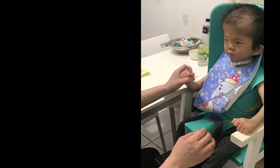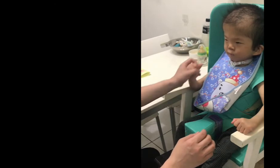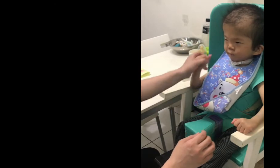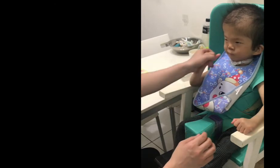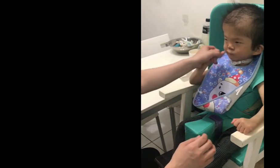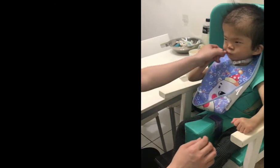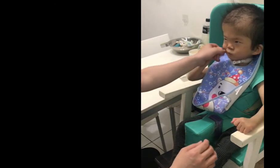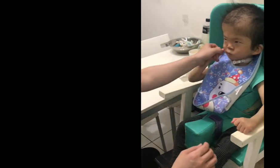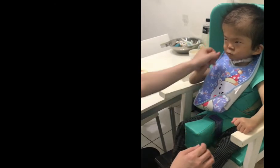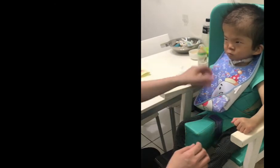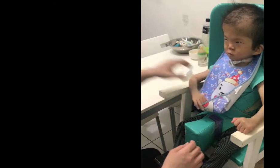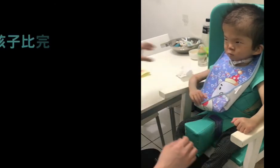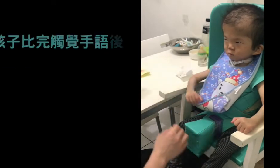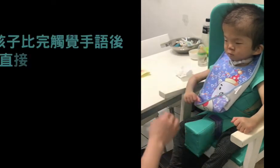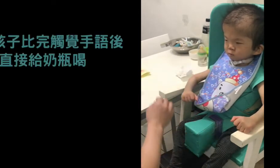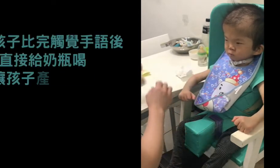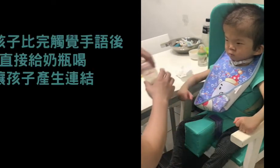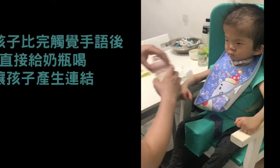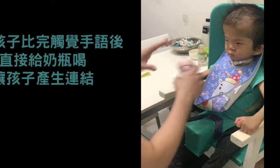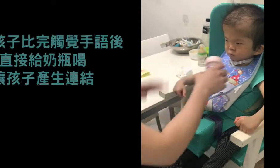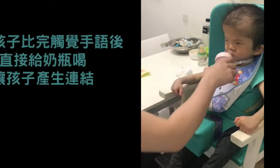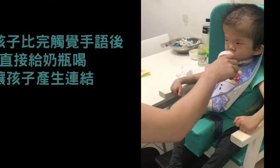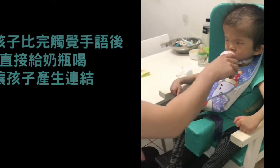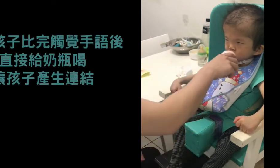喝喝， 好喝， 好喝。